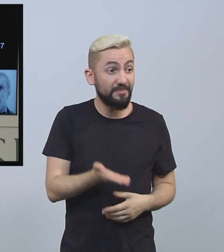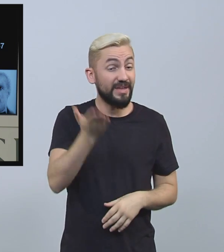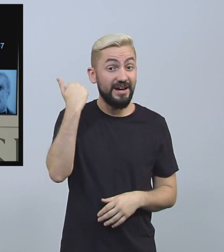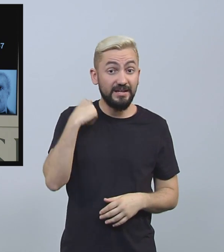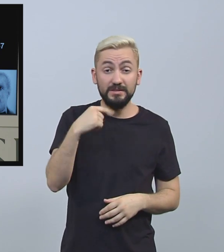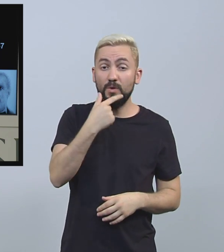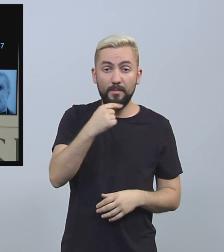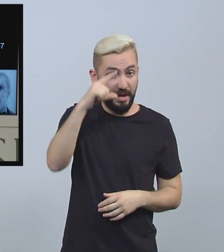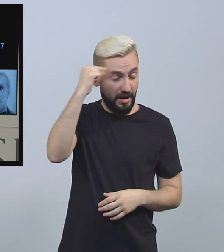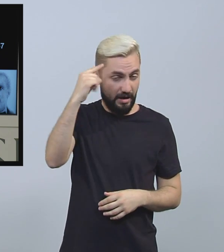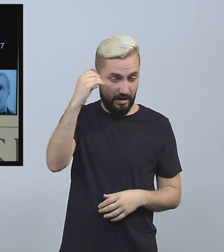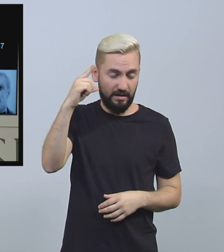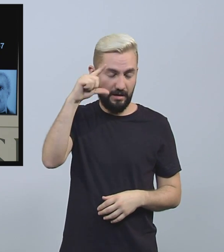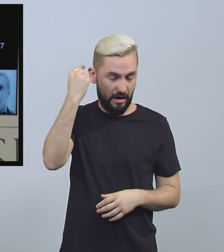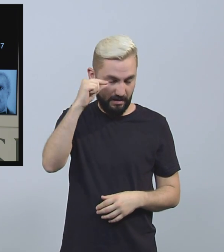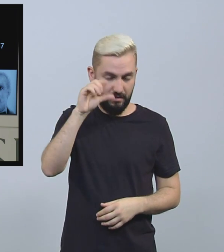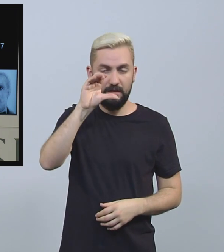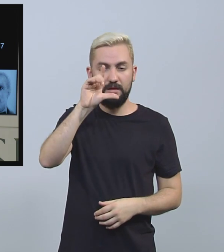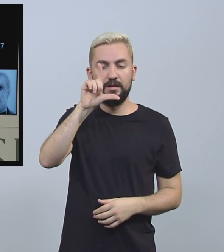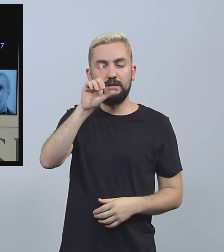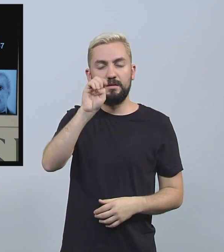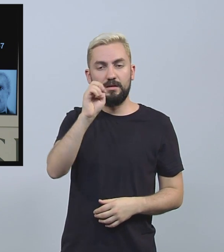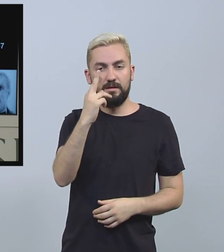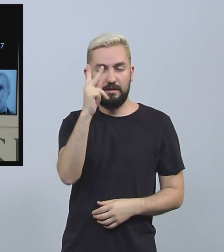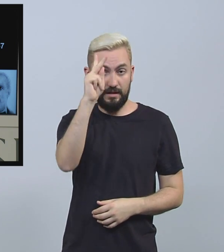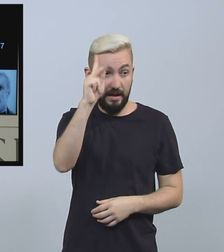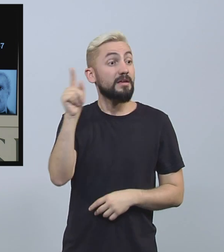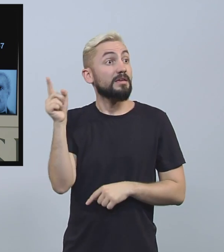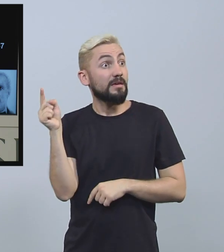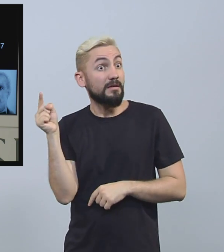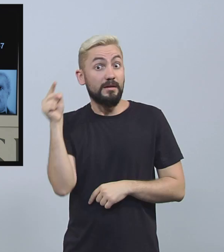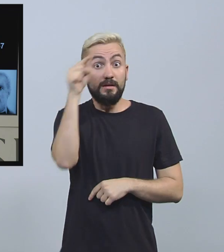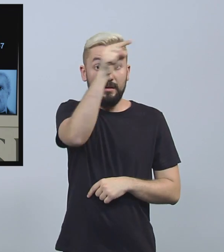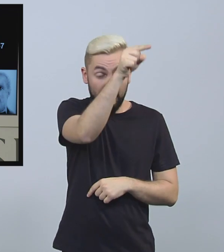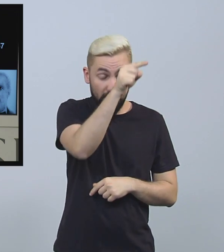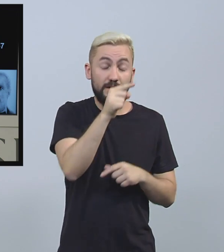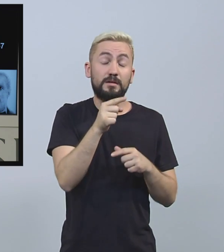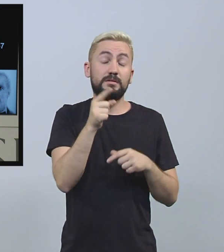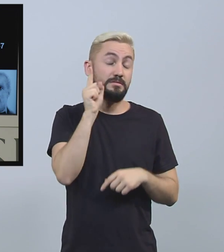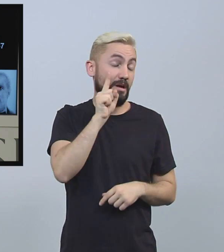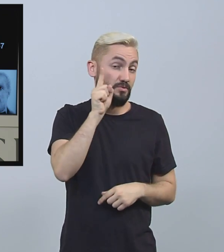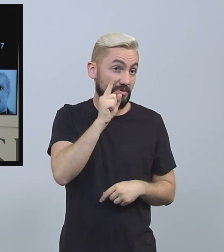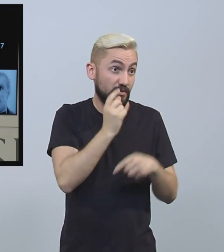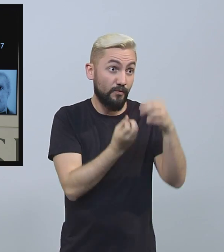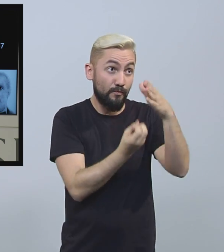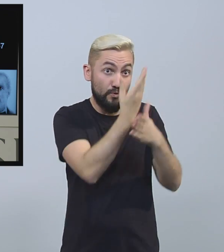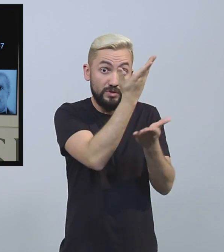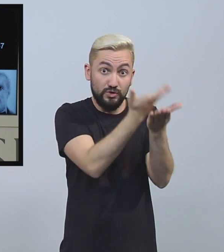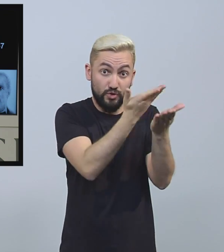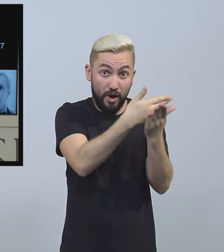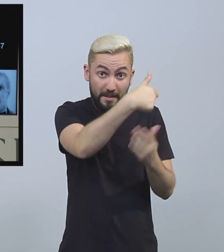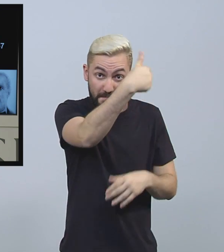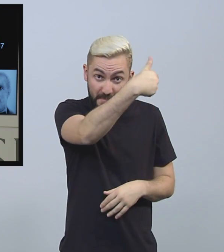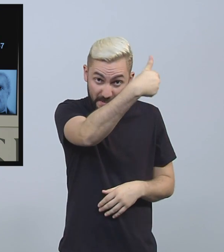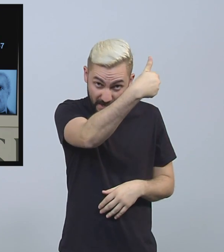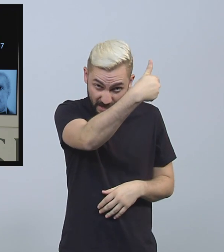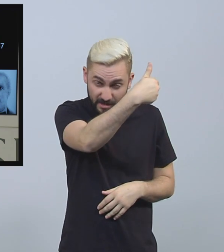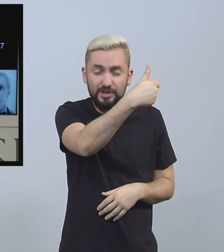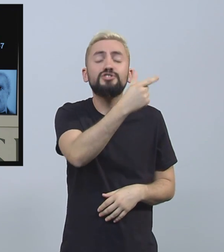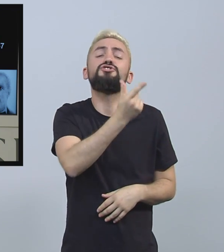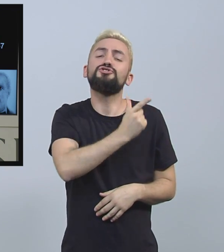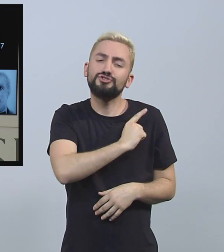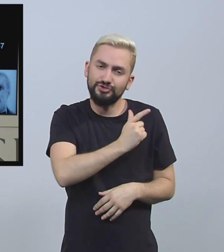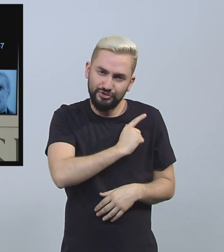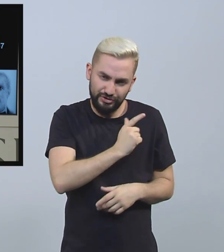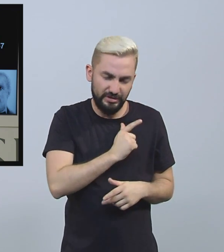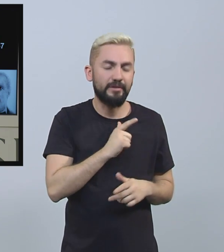Gallaudet e Clark chegam aos Estados Unidos e fundam a primeira escola de surdos, junto com os